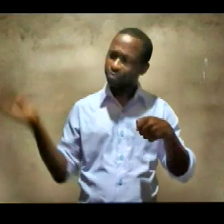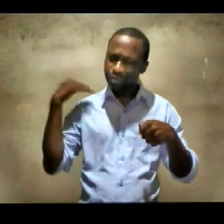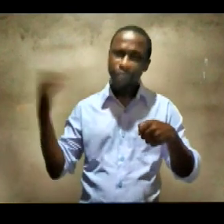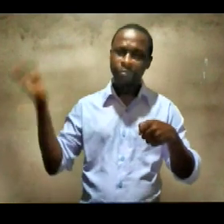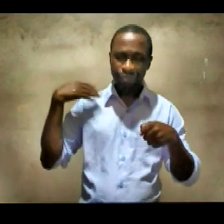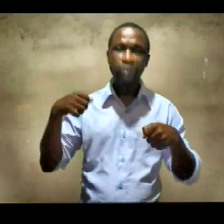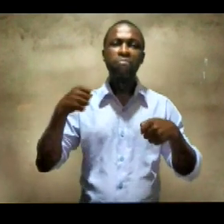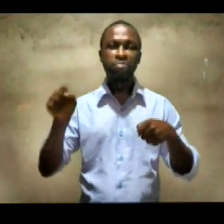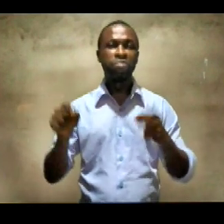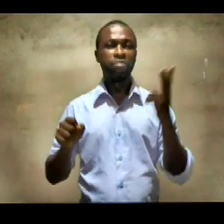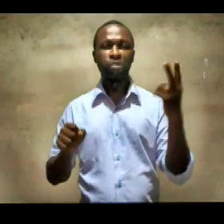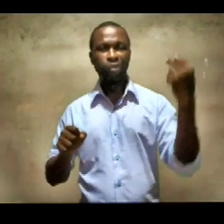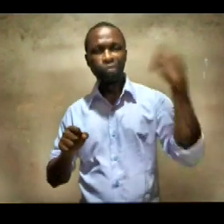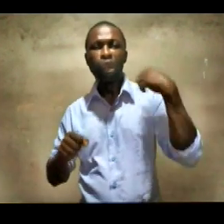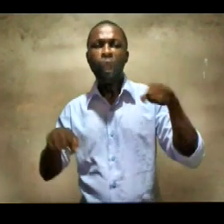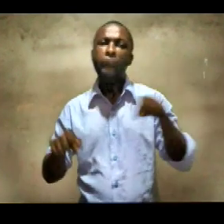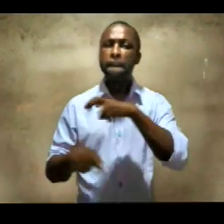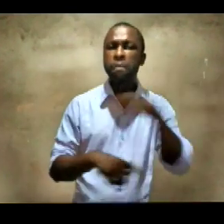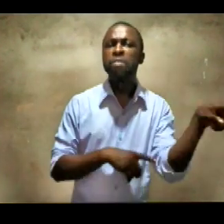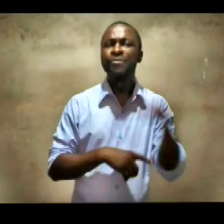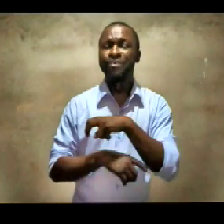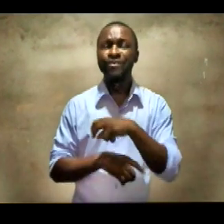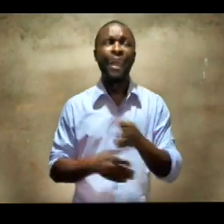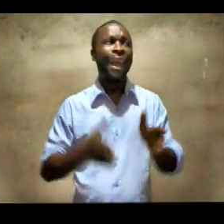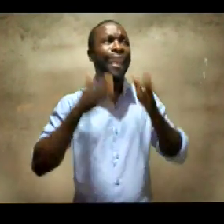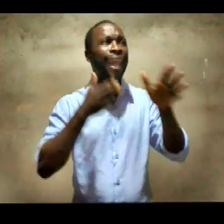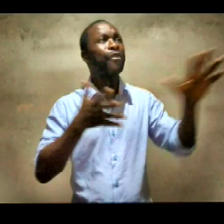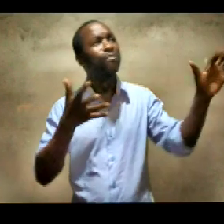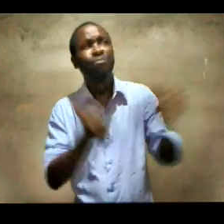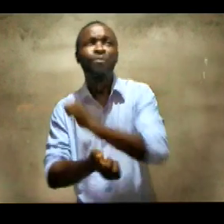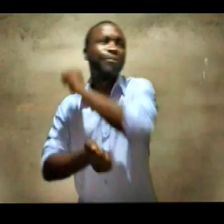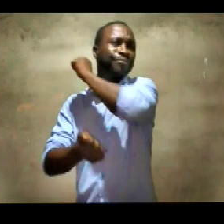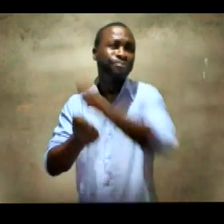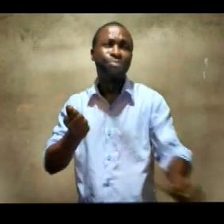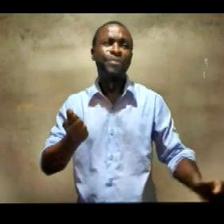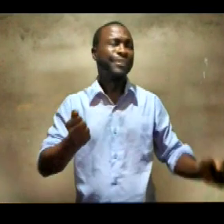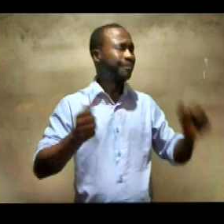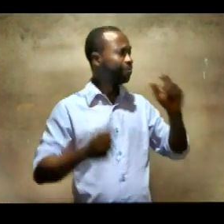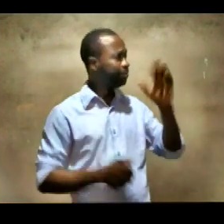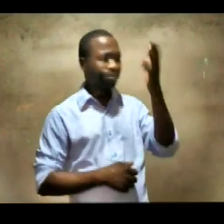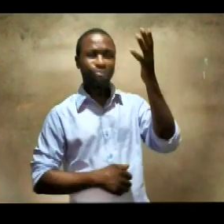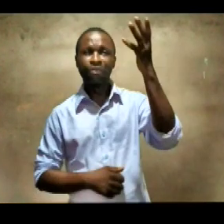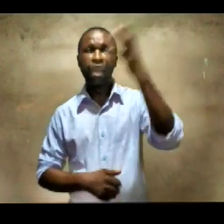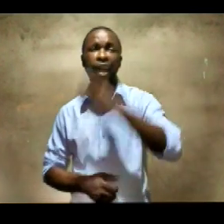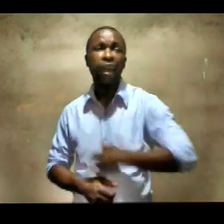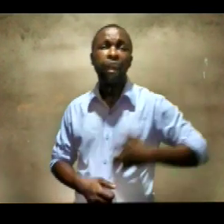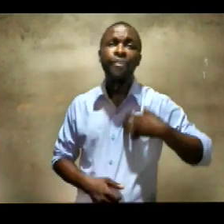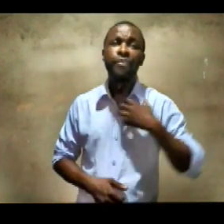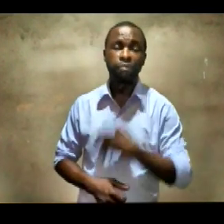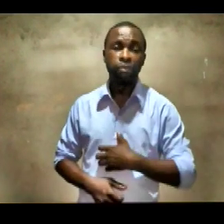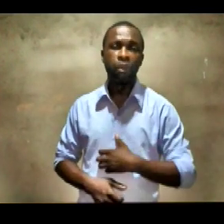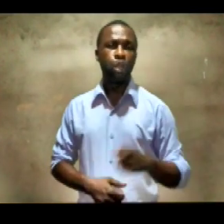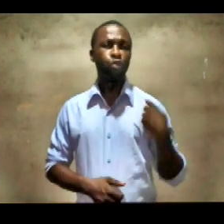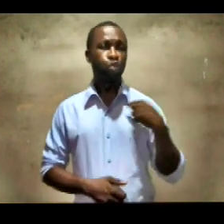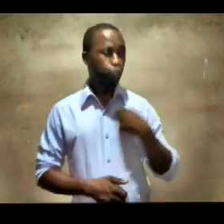tronçon 2 fois plus dégradé. Un véritable chemin de croix pour les populations riveraines. On n'arrive pas à partir en ville. Surtout quand